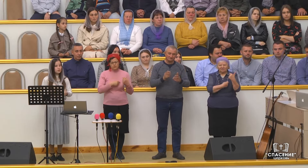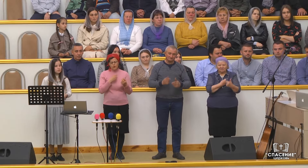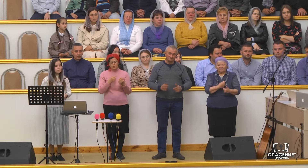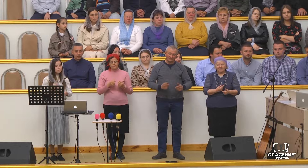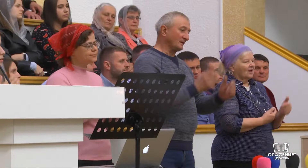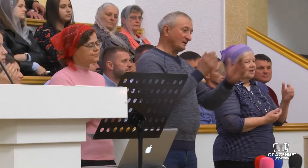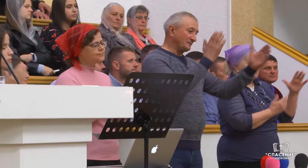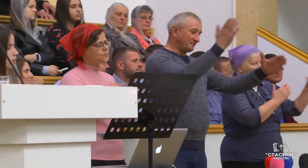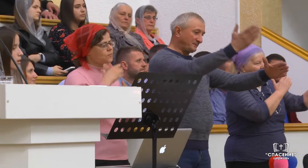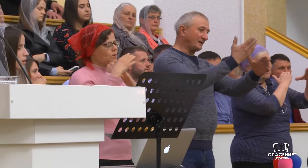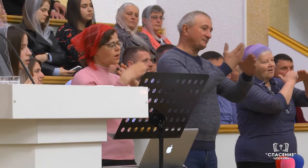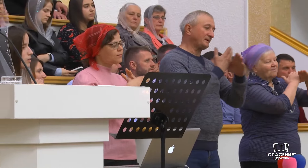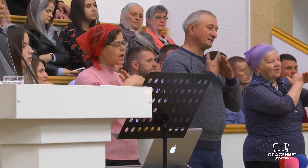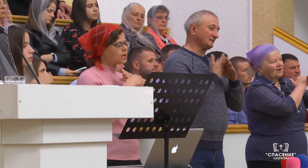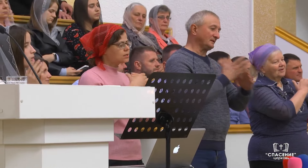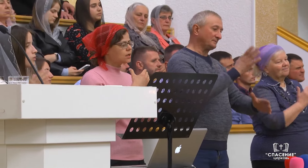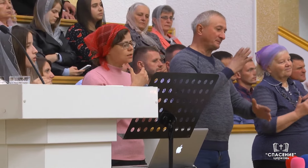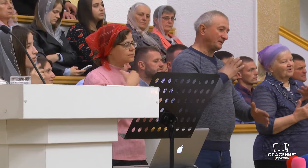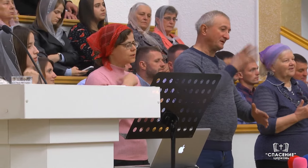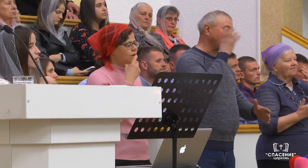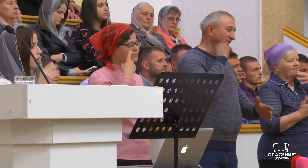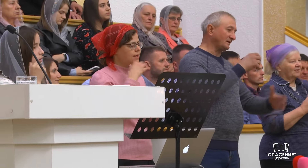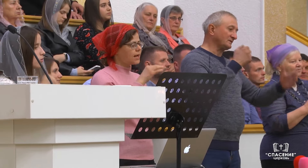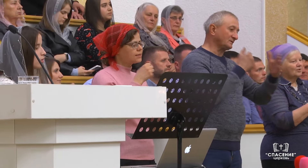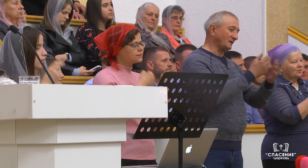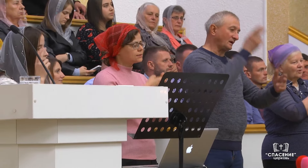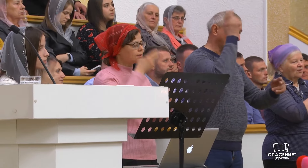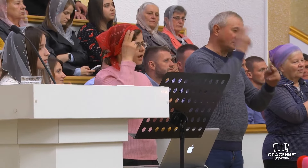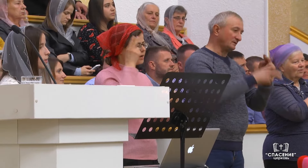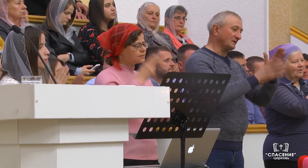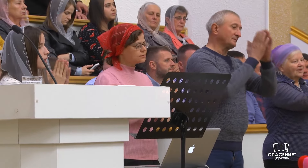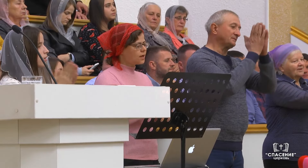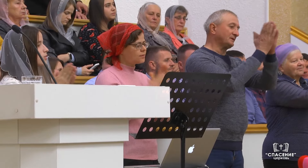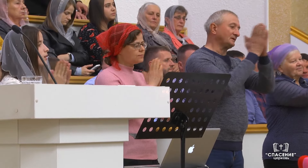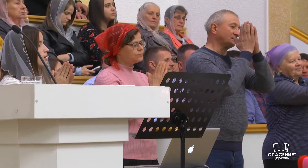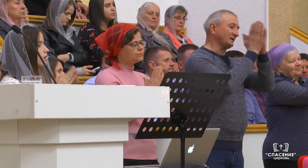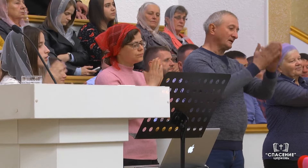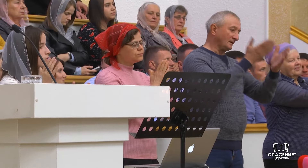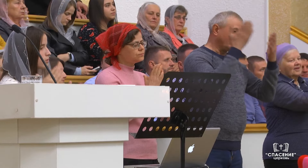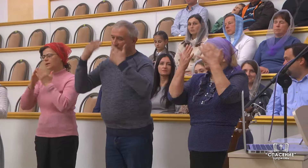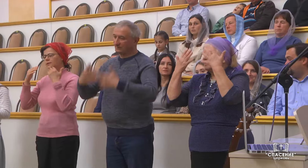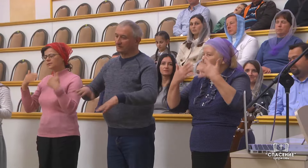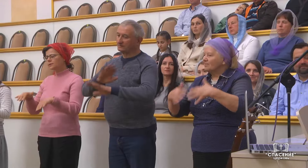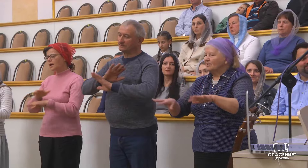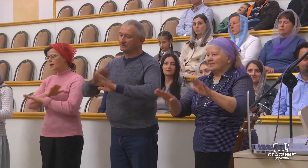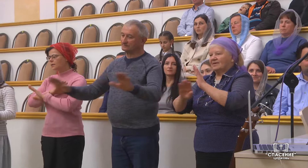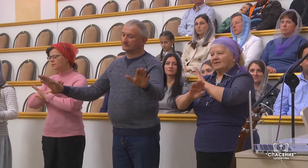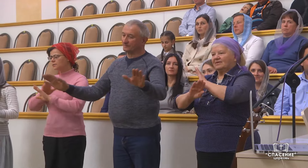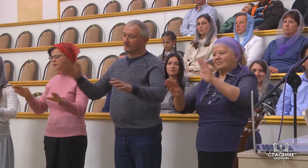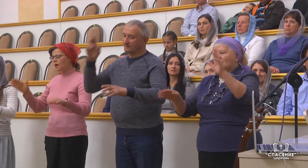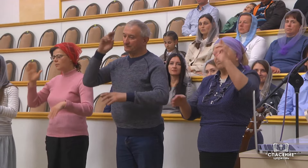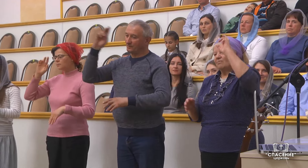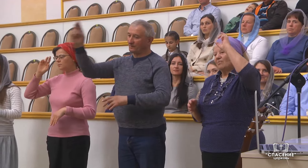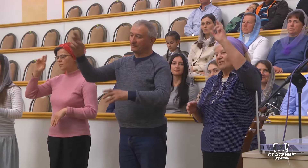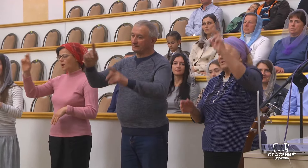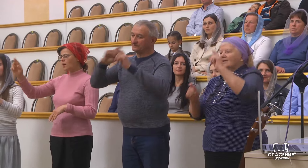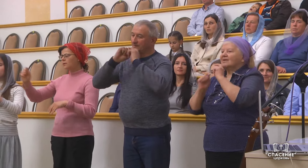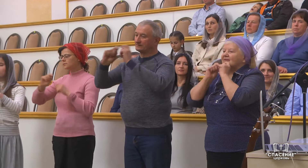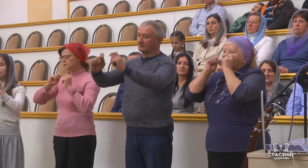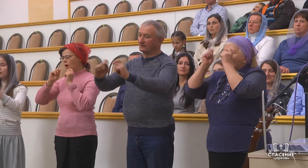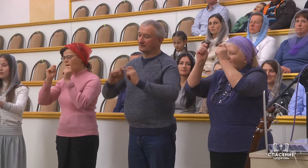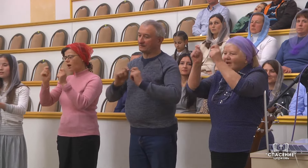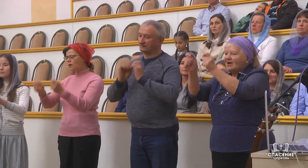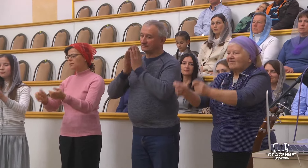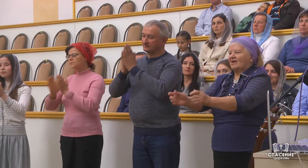пострадал. Помоги быть верными до конца, не утратить Божий